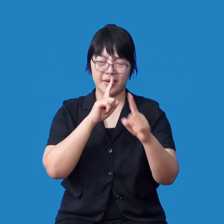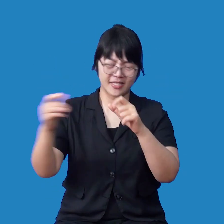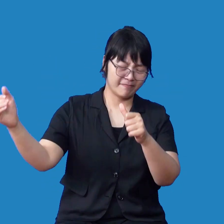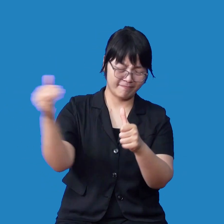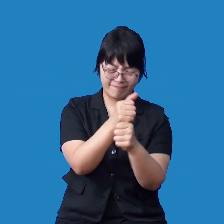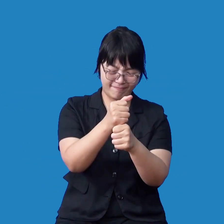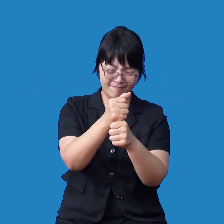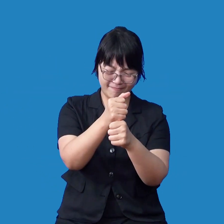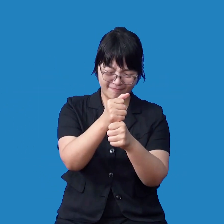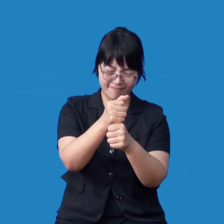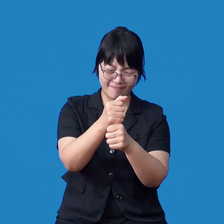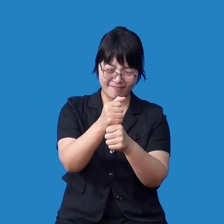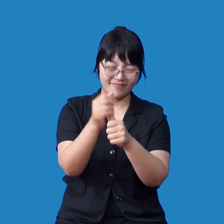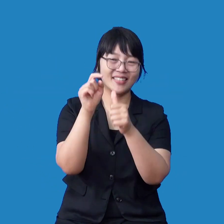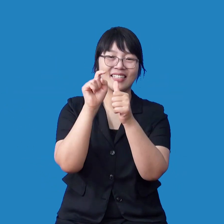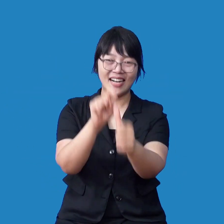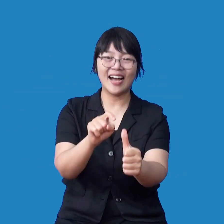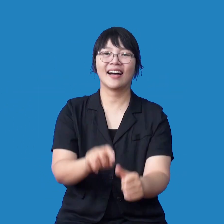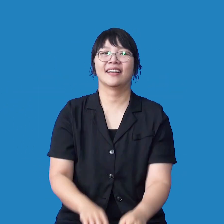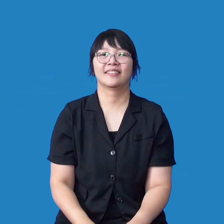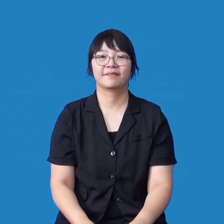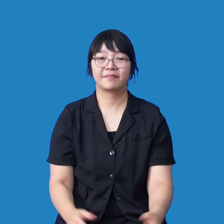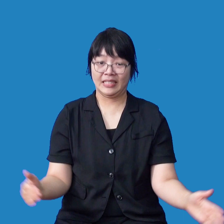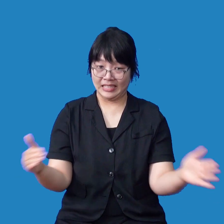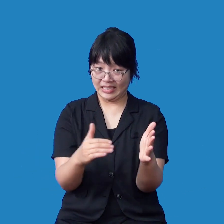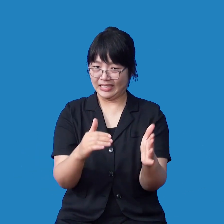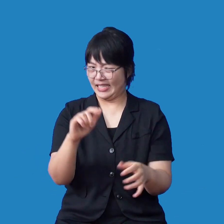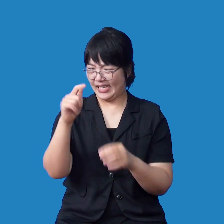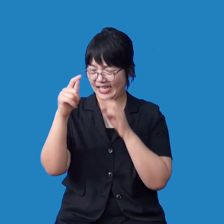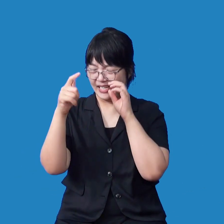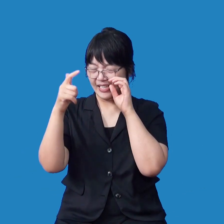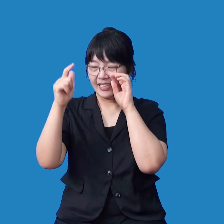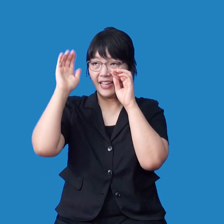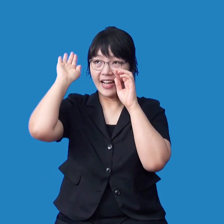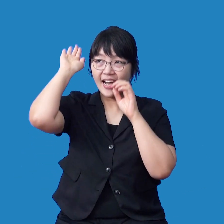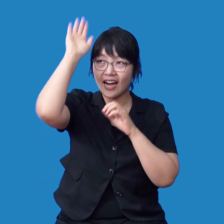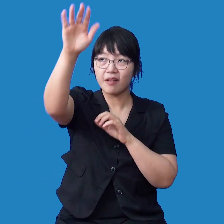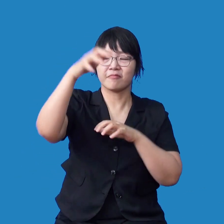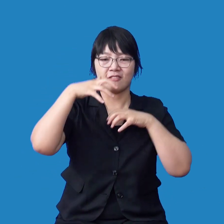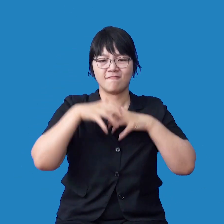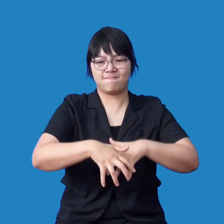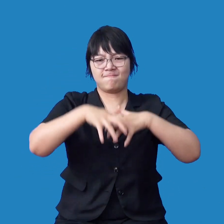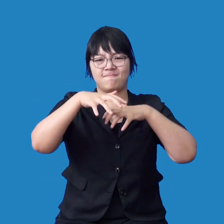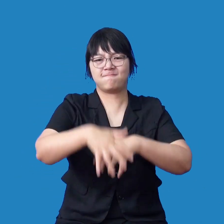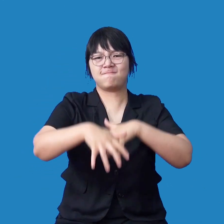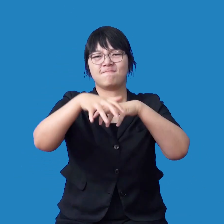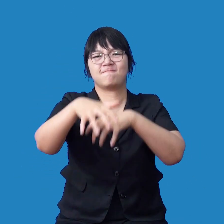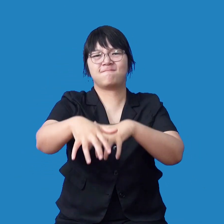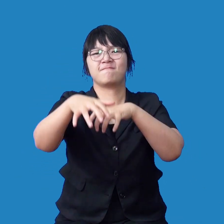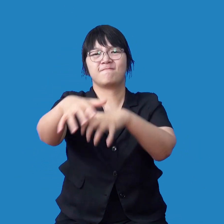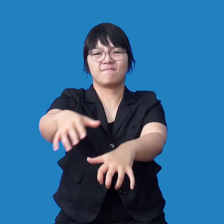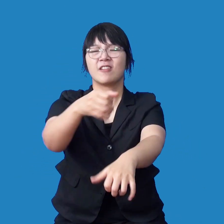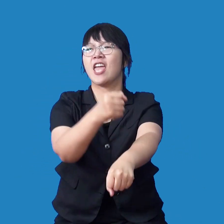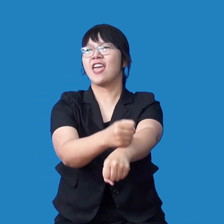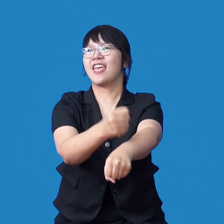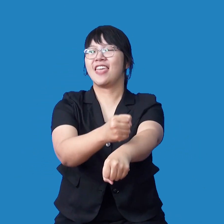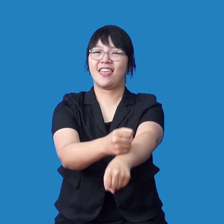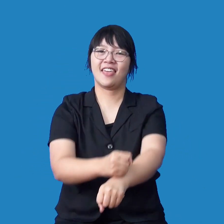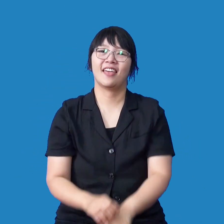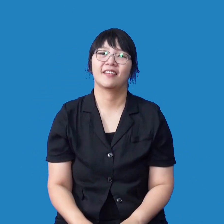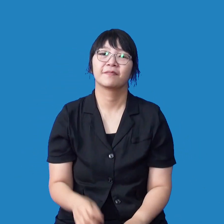붙들라고. 거기서 끝나지 않고 이제 우리가 나아가야 된다고, 행군해야 한다고.